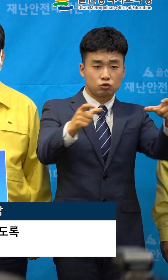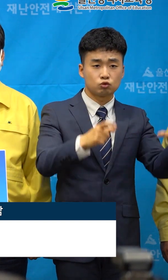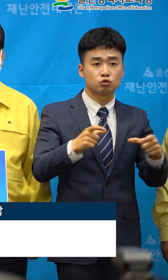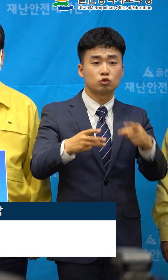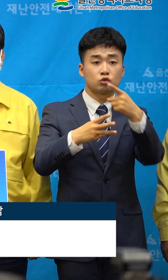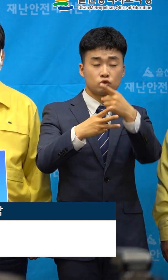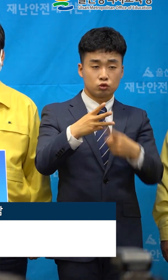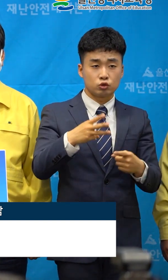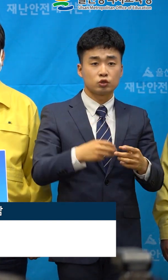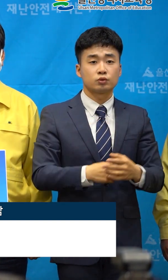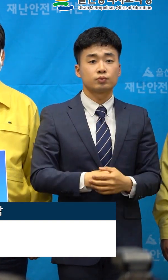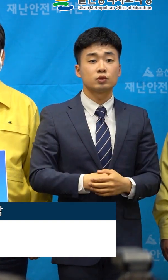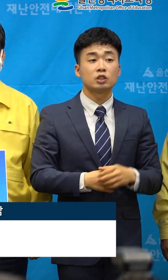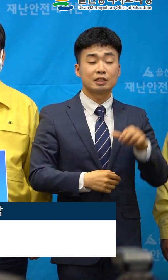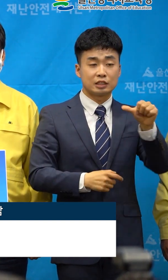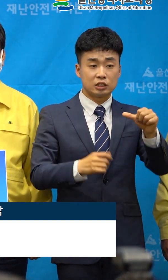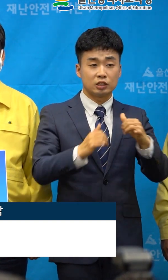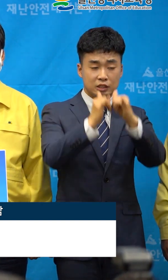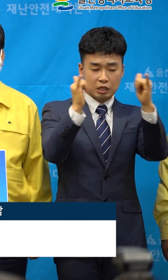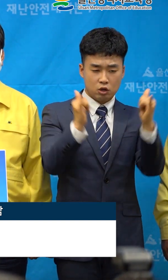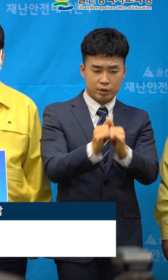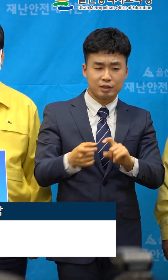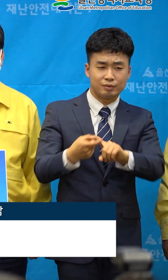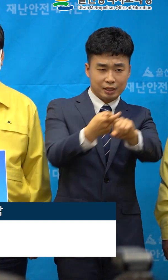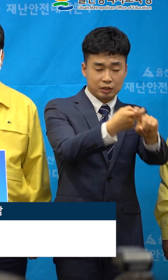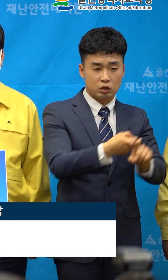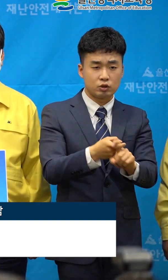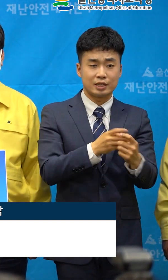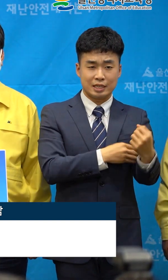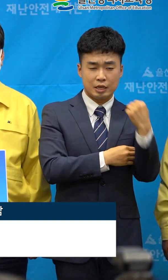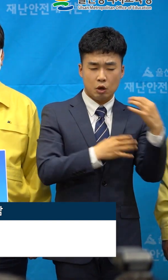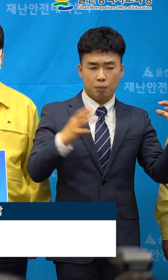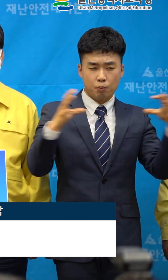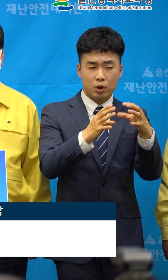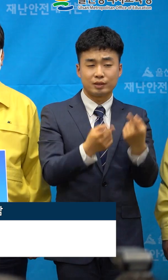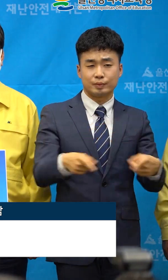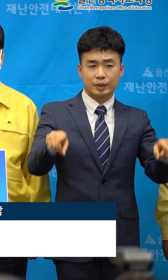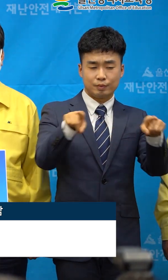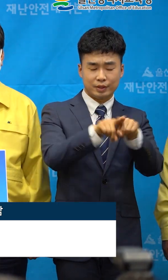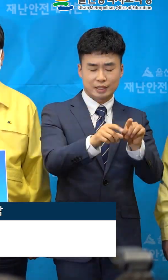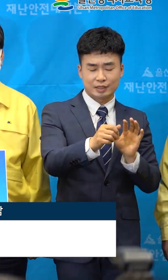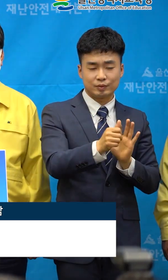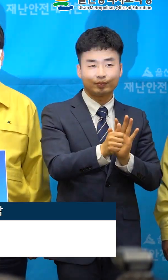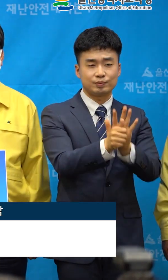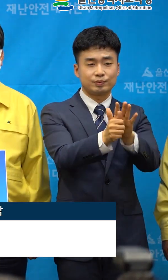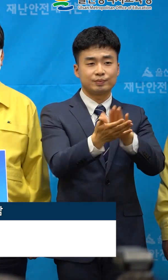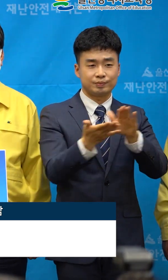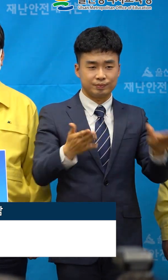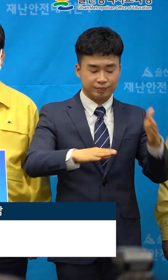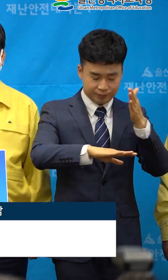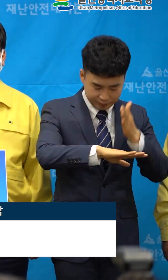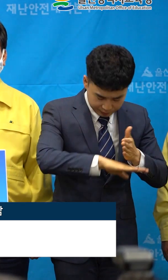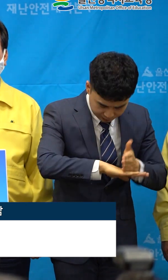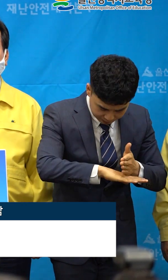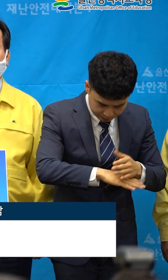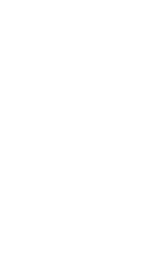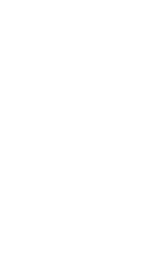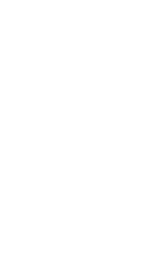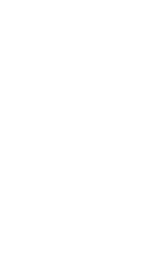물론 지역사회와도 연대하고 협력하며 함께 힘을 모아 나가겠습니다. 감사합니다.